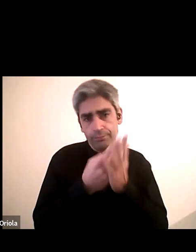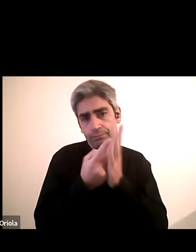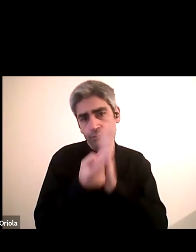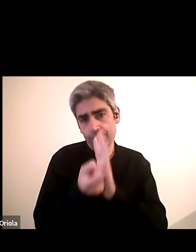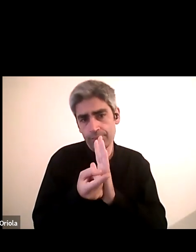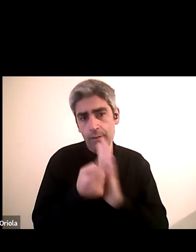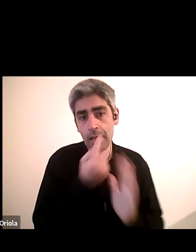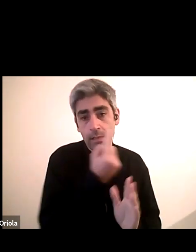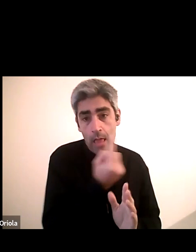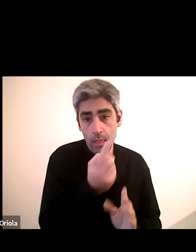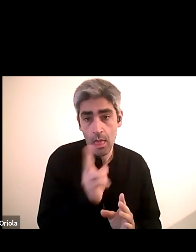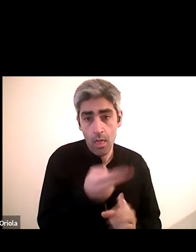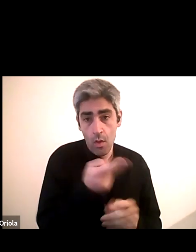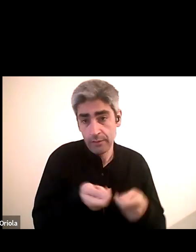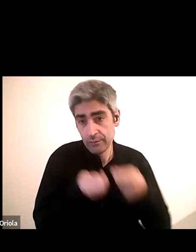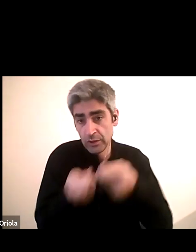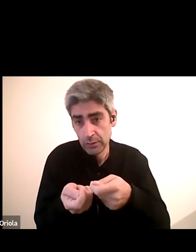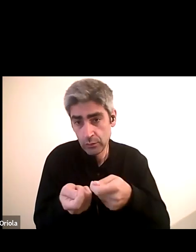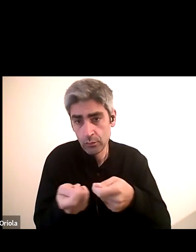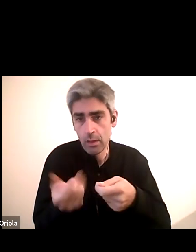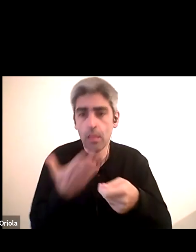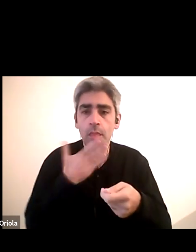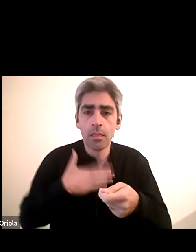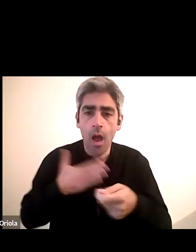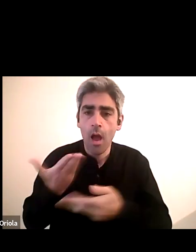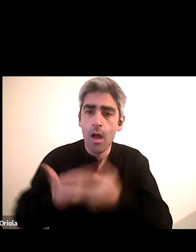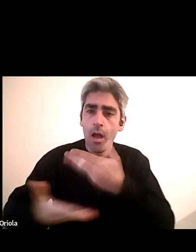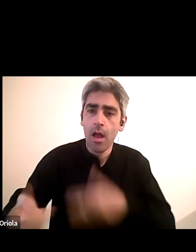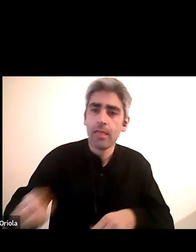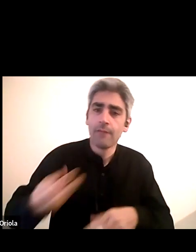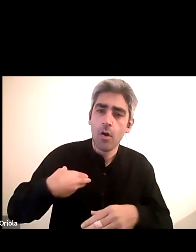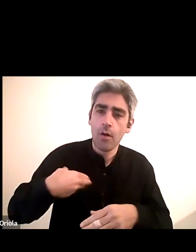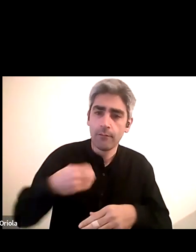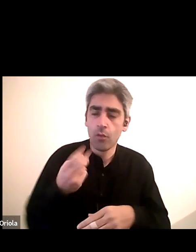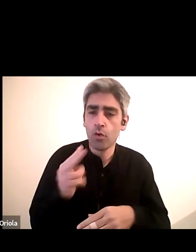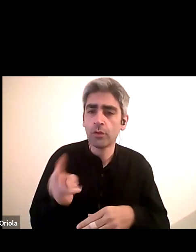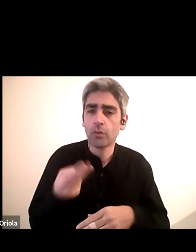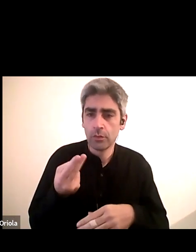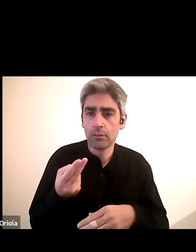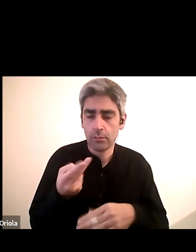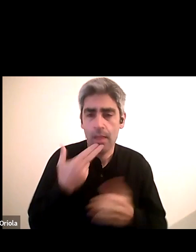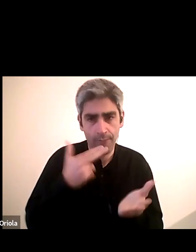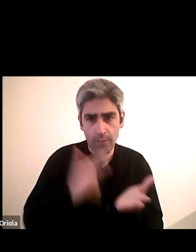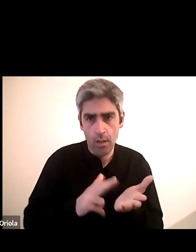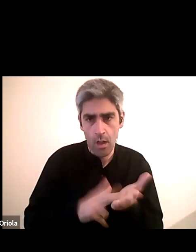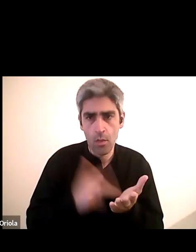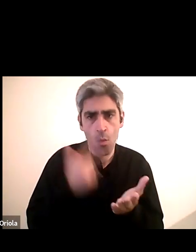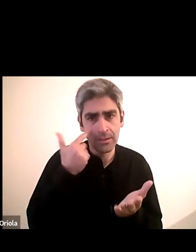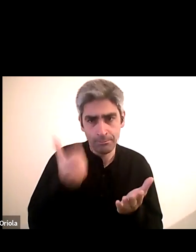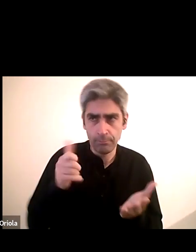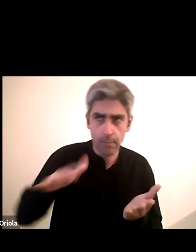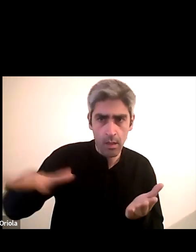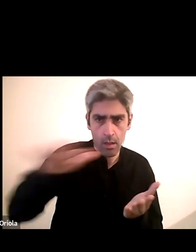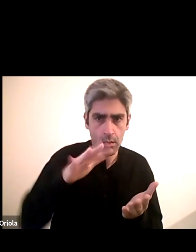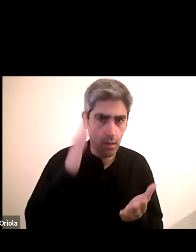cada euro tem consabidamente 2 euros de retorno, portanto é um investimento com retorno. Isto é uma verdade conhecida. Outra